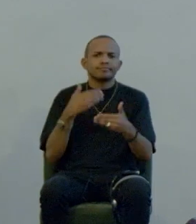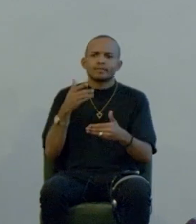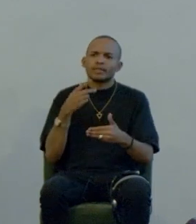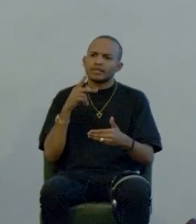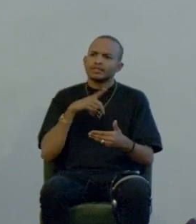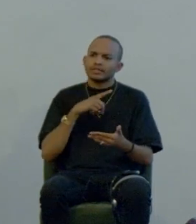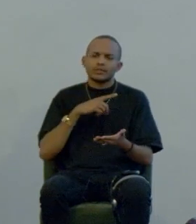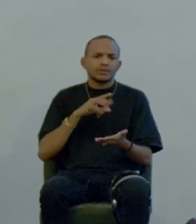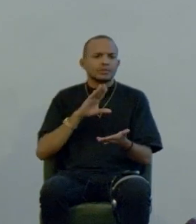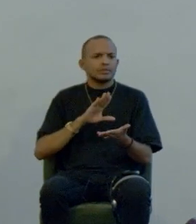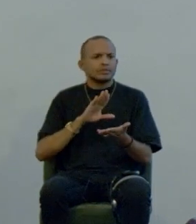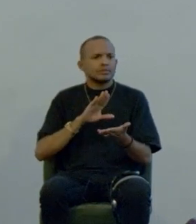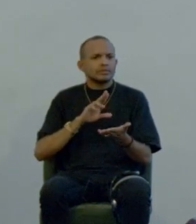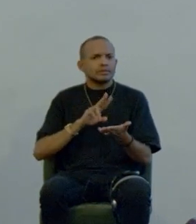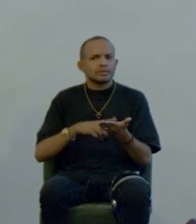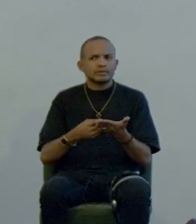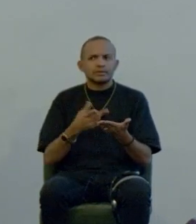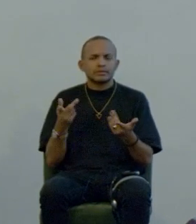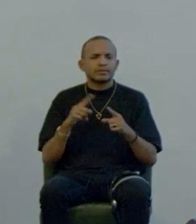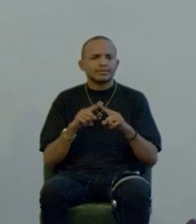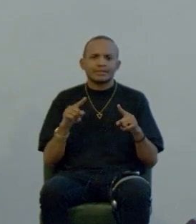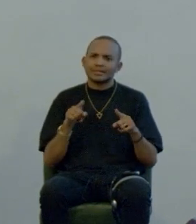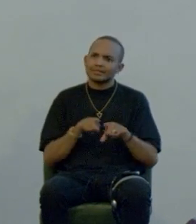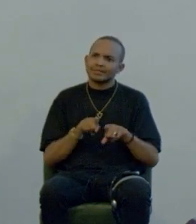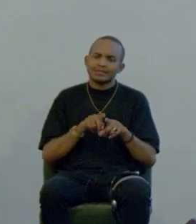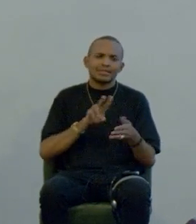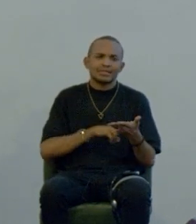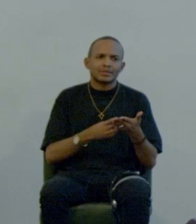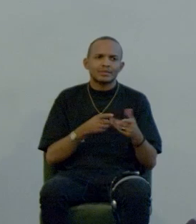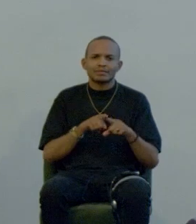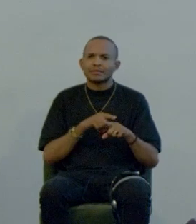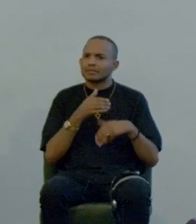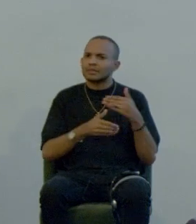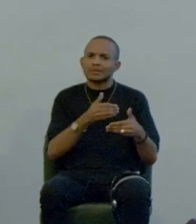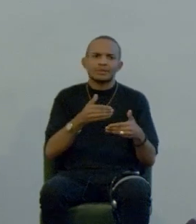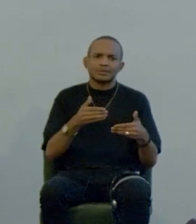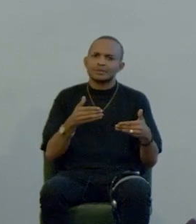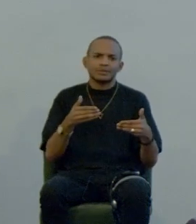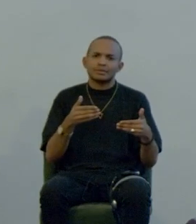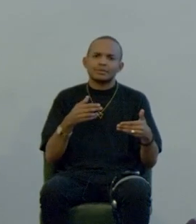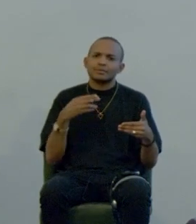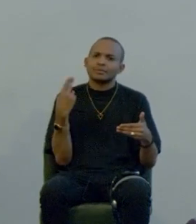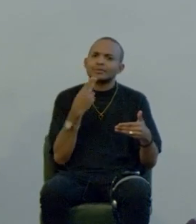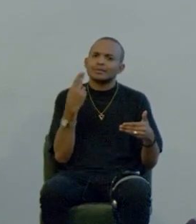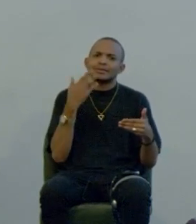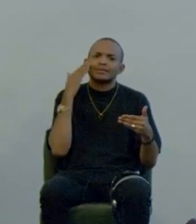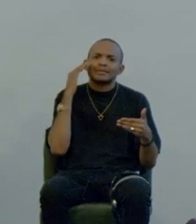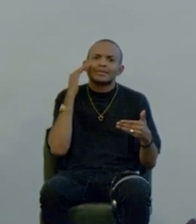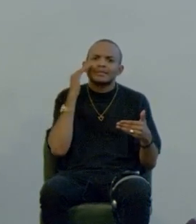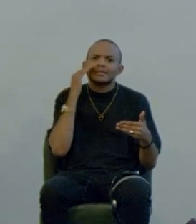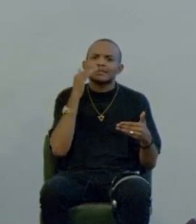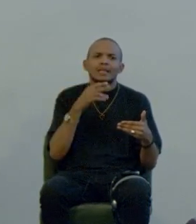tinham intérpretes que os acompanhavam nessas viagens, mas esses intérpretes, depois de um certo tempo, indígenas, já não conseguiam mais